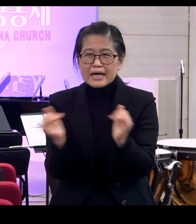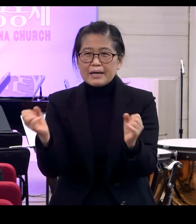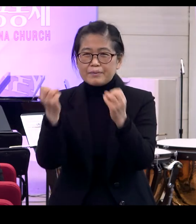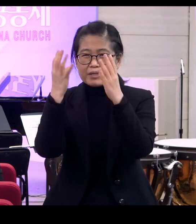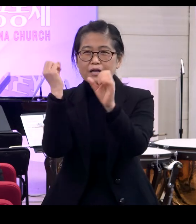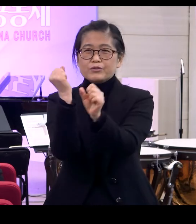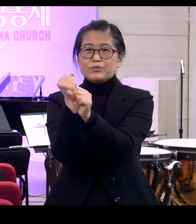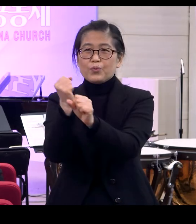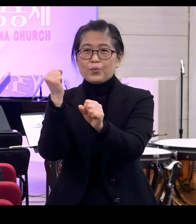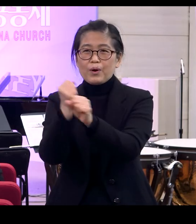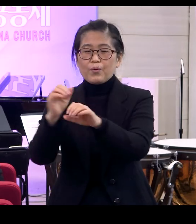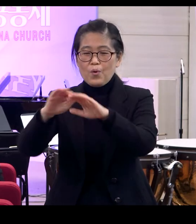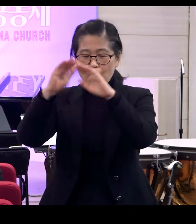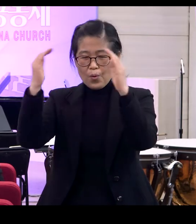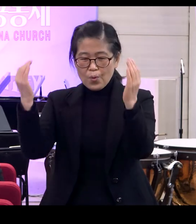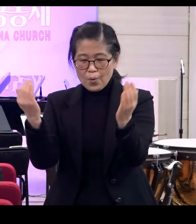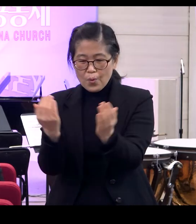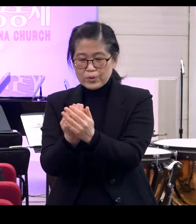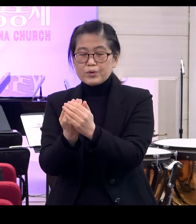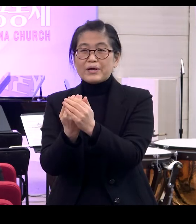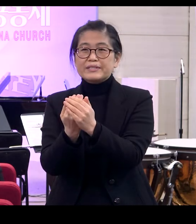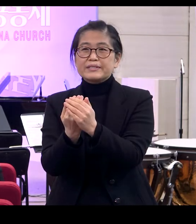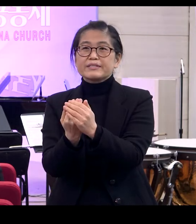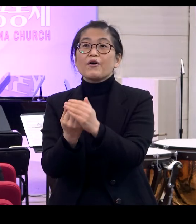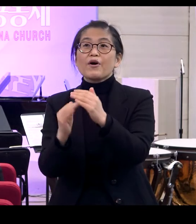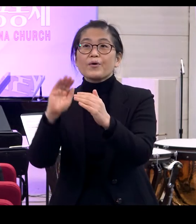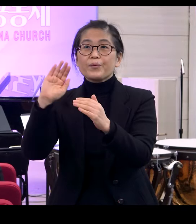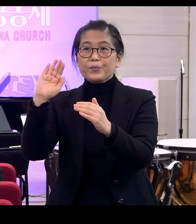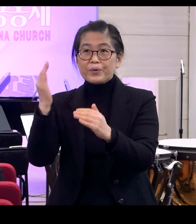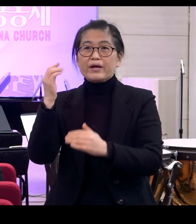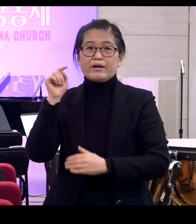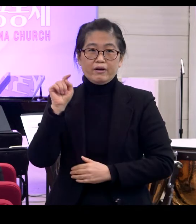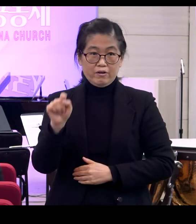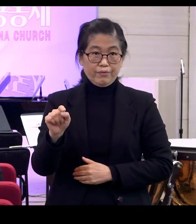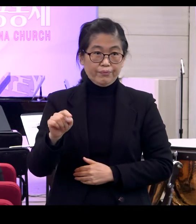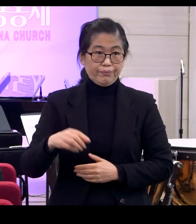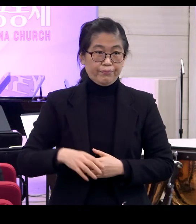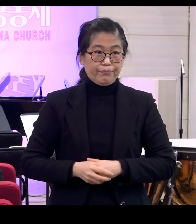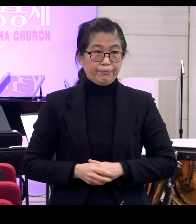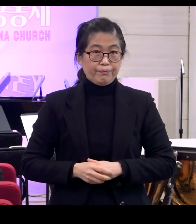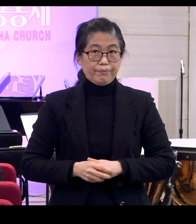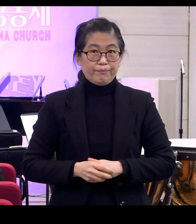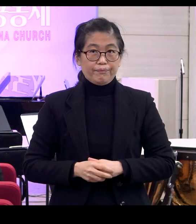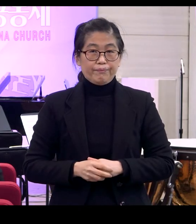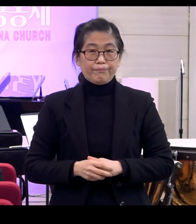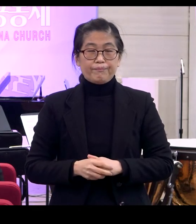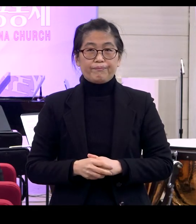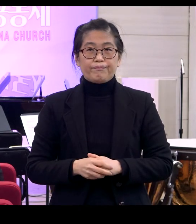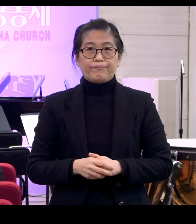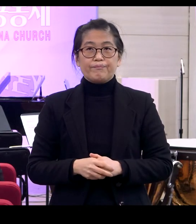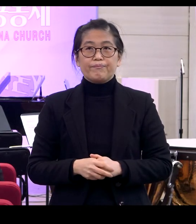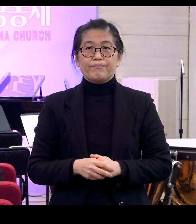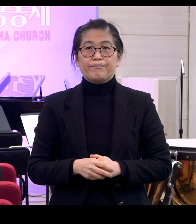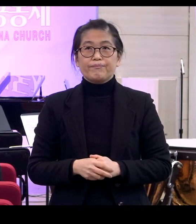창조하시면서 완성된 것이다 라는 것이죠 하나님의 창조는 사람을 창조하시면서 완성되었다